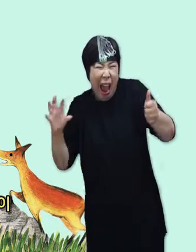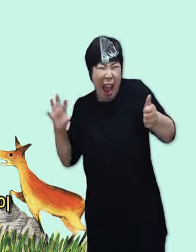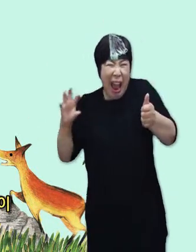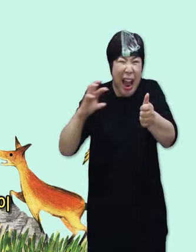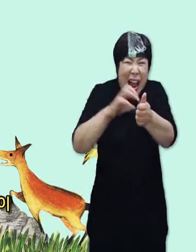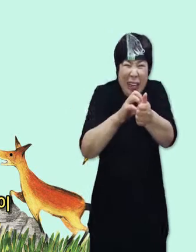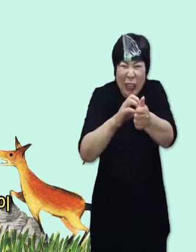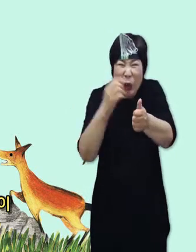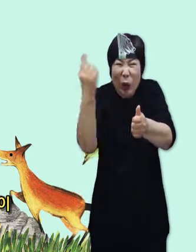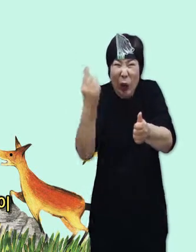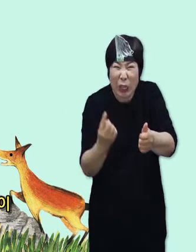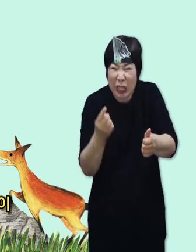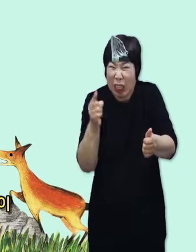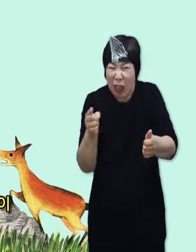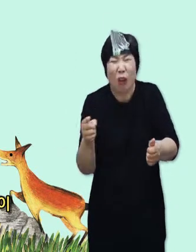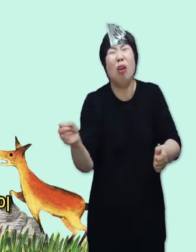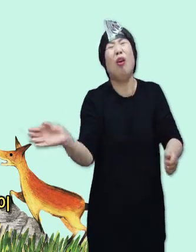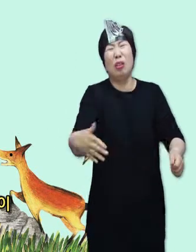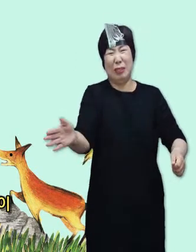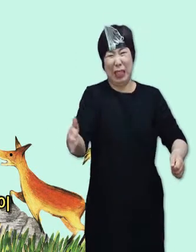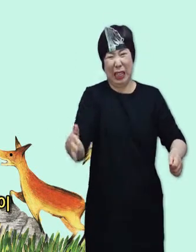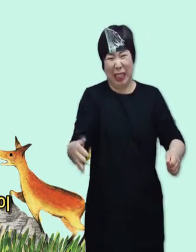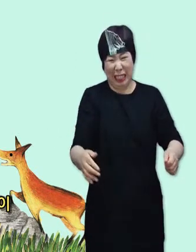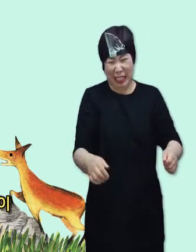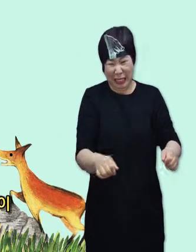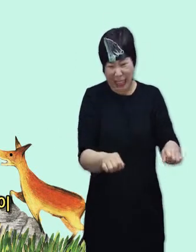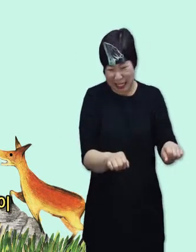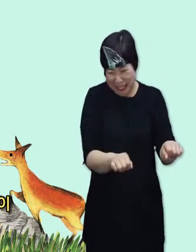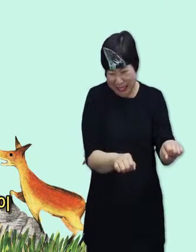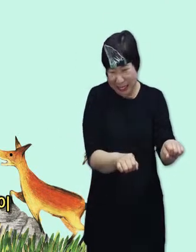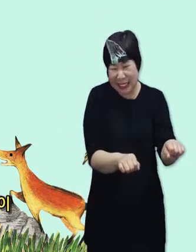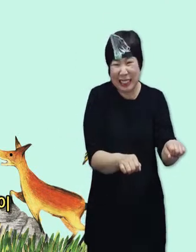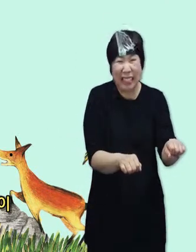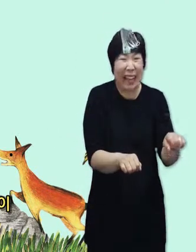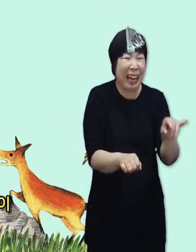무서운 동물이 공격하는 것도 아닌데.